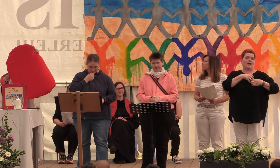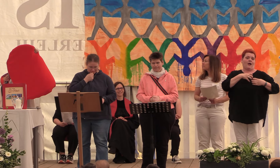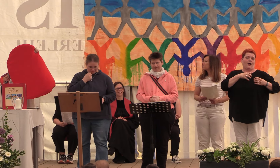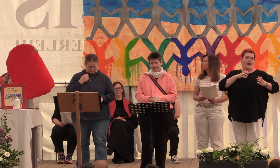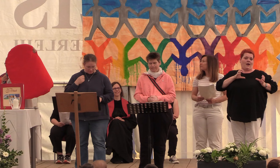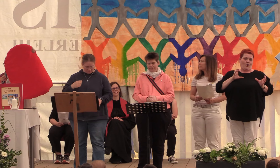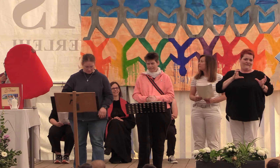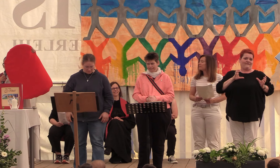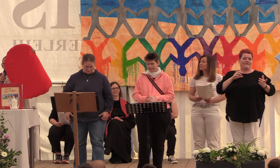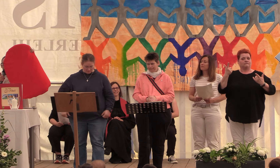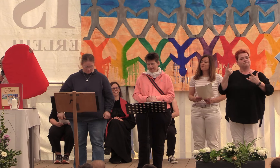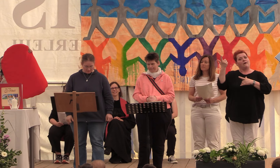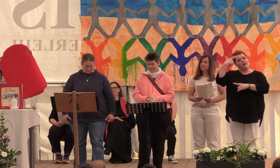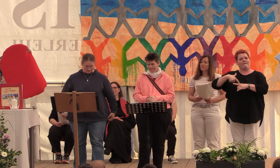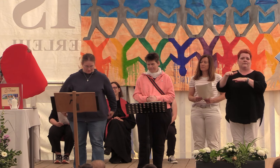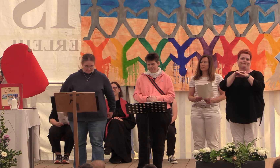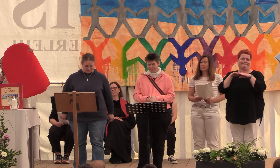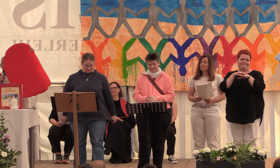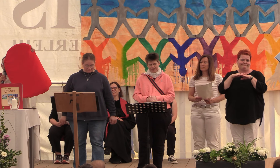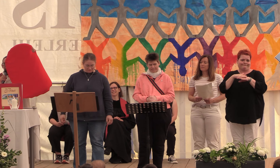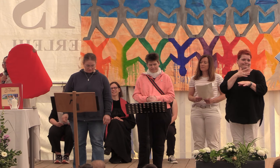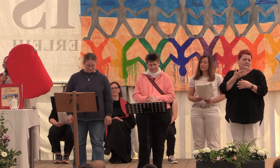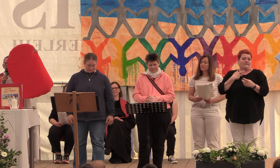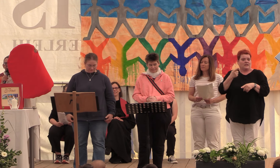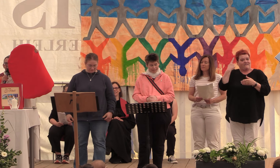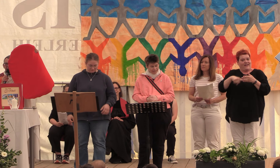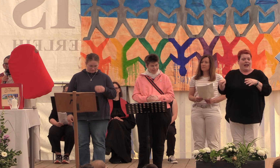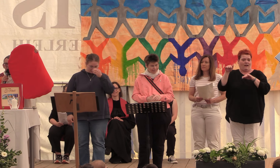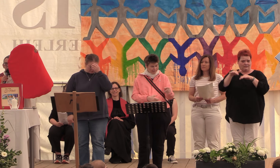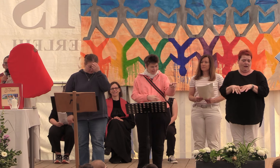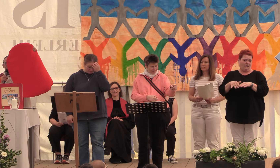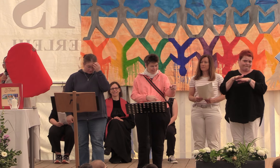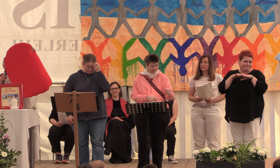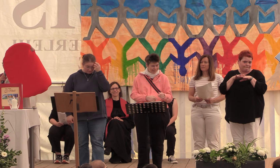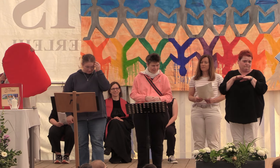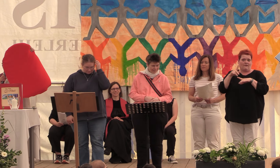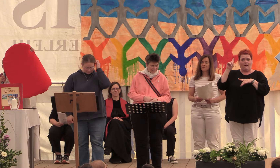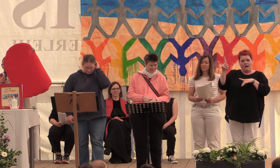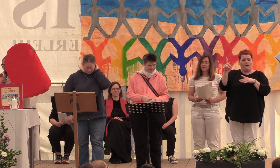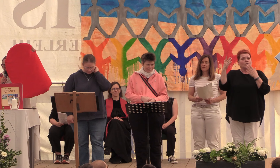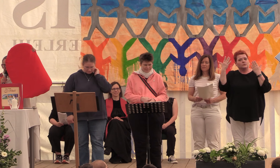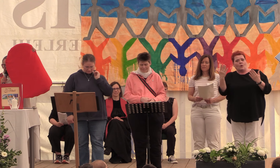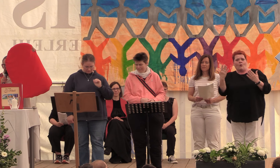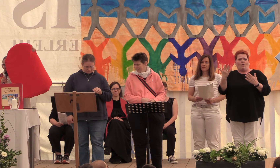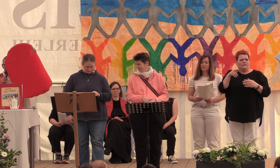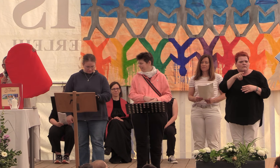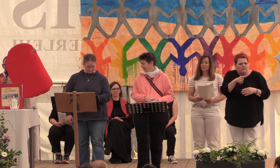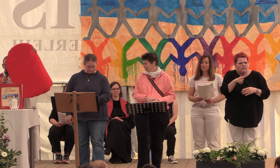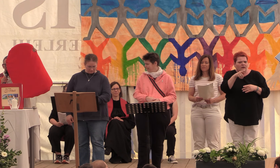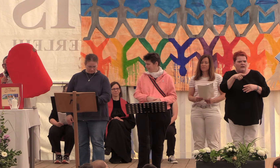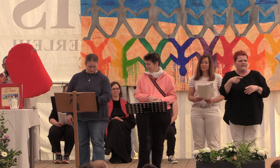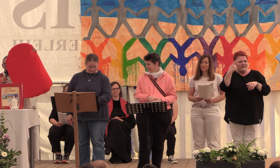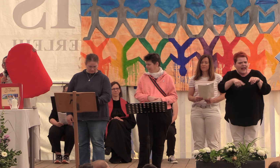Er vergibt uns unsere Fehler. Er trägt uns keine Fehler